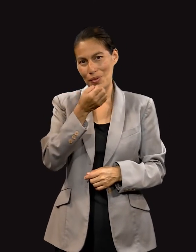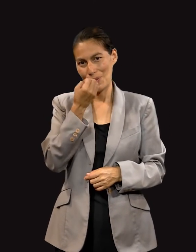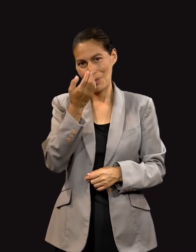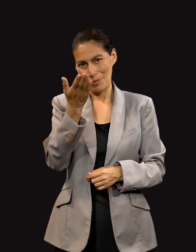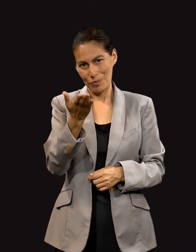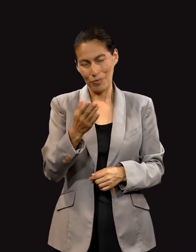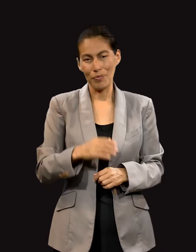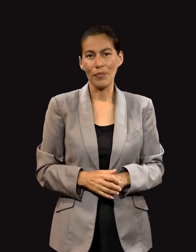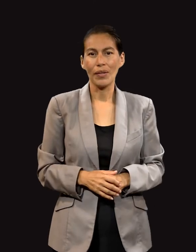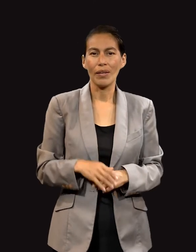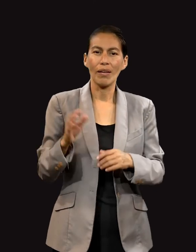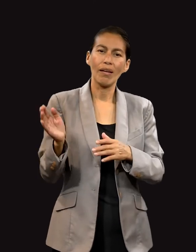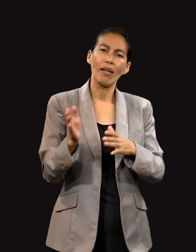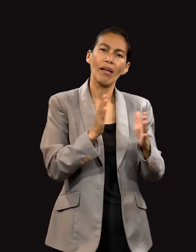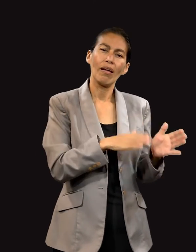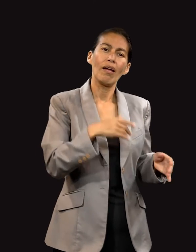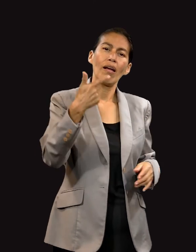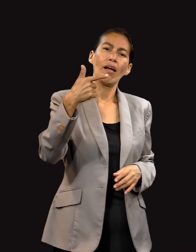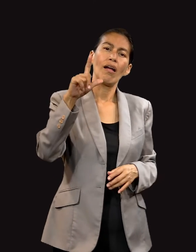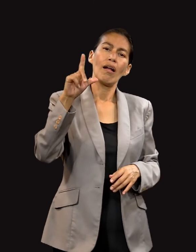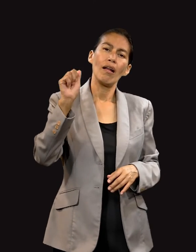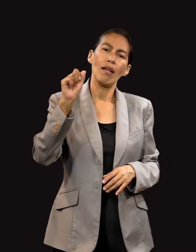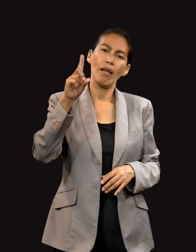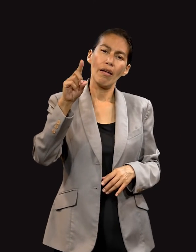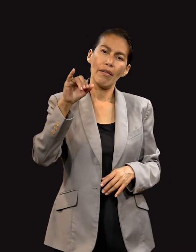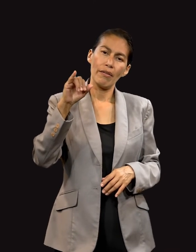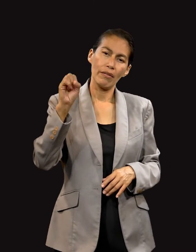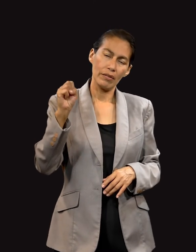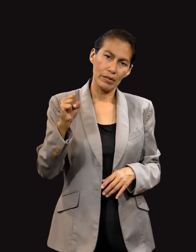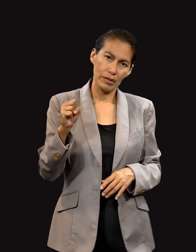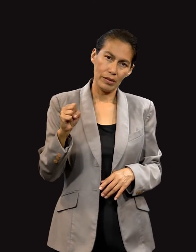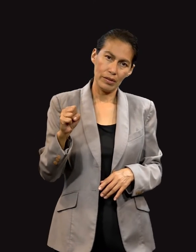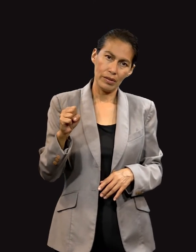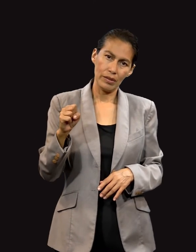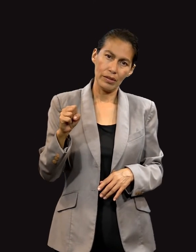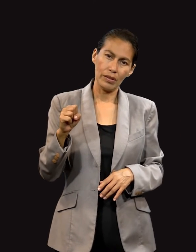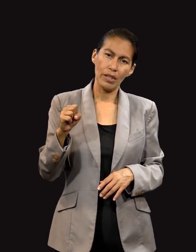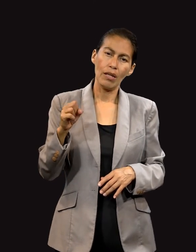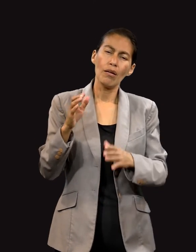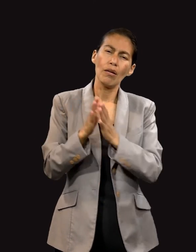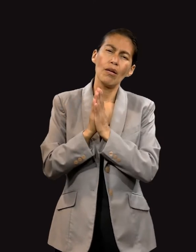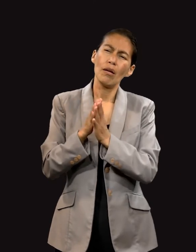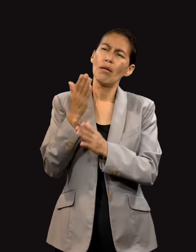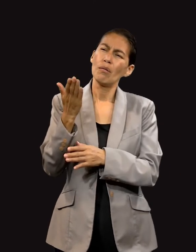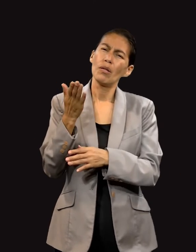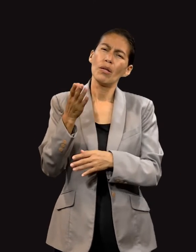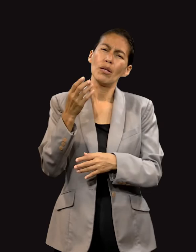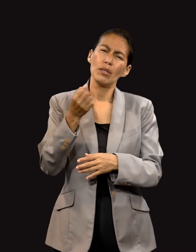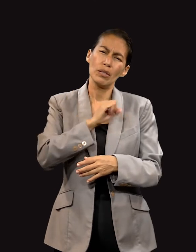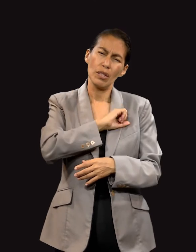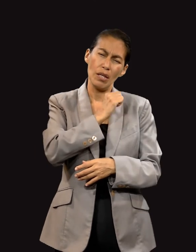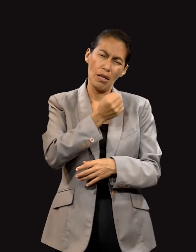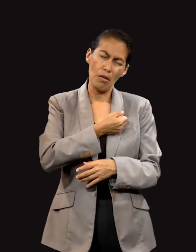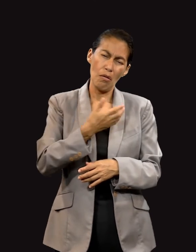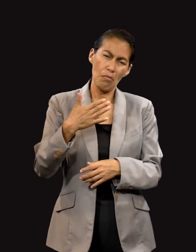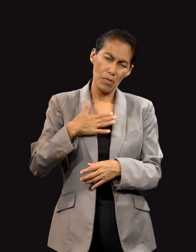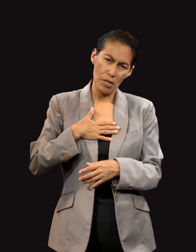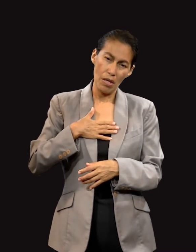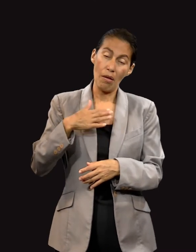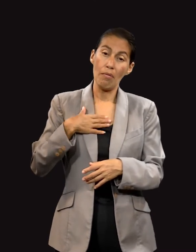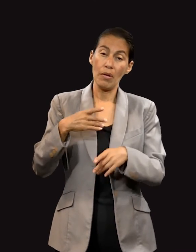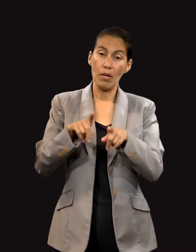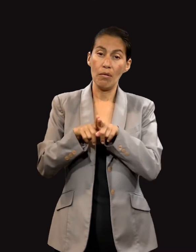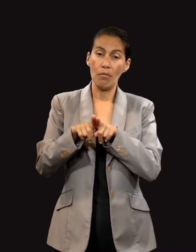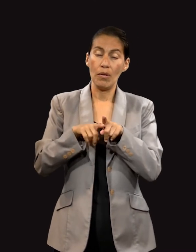mantente firme y estaremos orando por ti. Gladys Cuscano, pido oración por mi salud y la salud de mi hermano